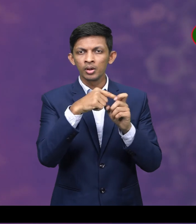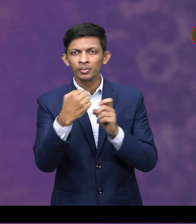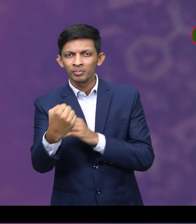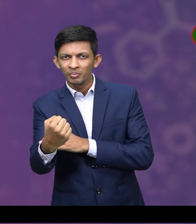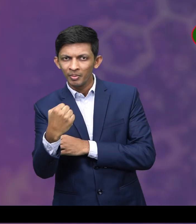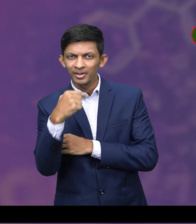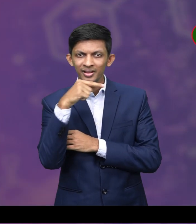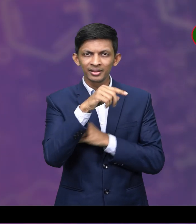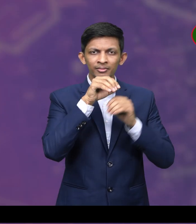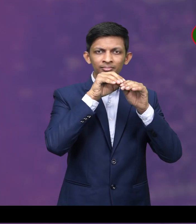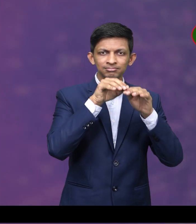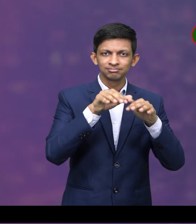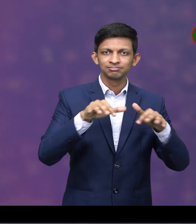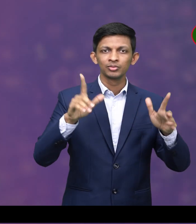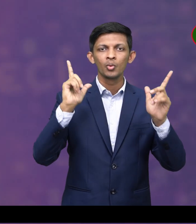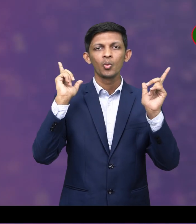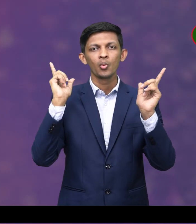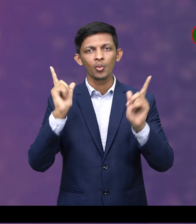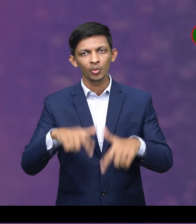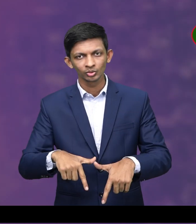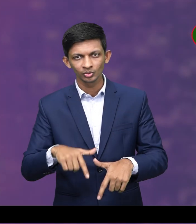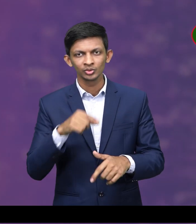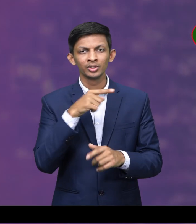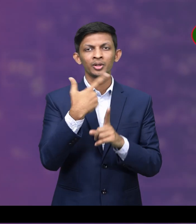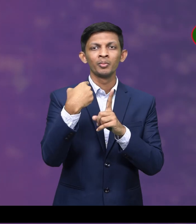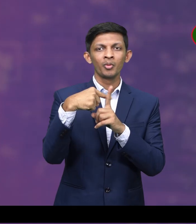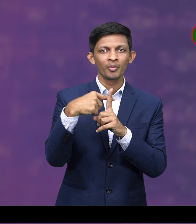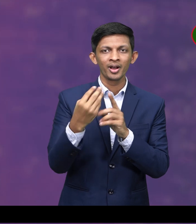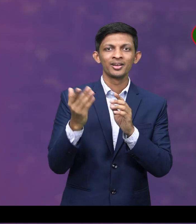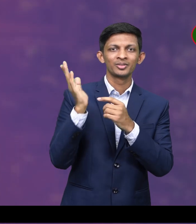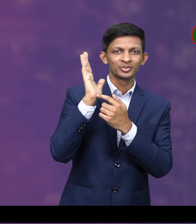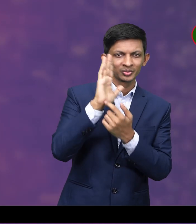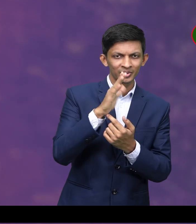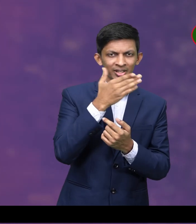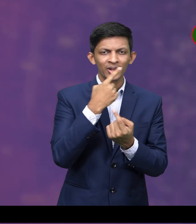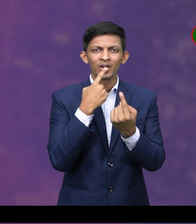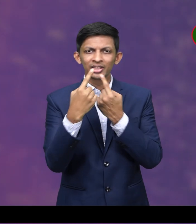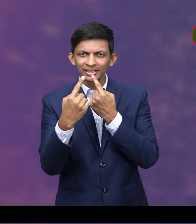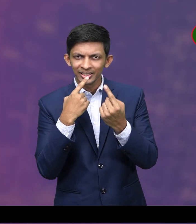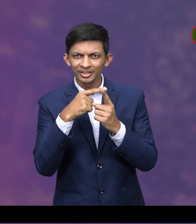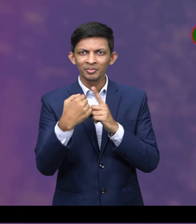లేదా కోల్పోయిందని సూచిస్తుంది, మరియు సానుకూల సంకేతం శక్తి పొందినట్లు